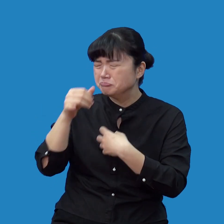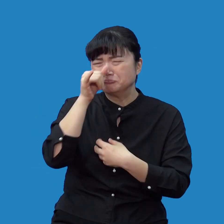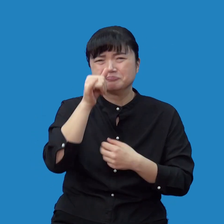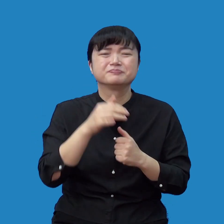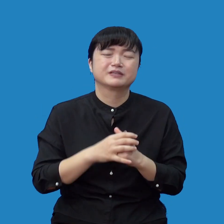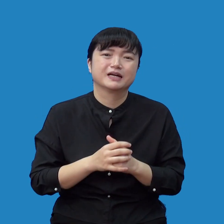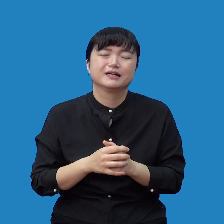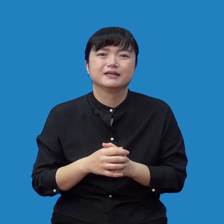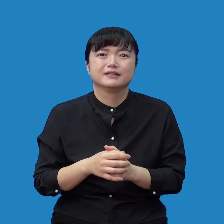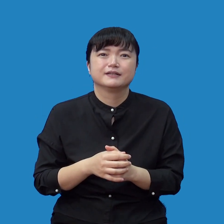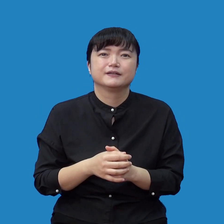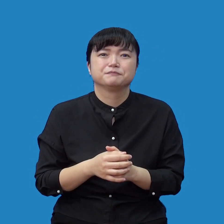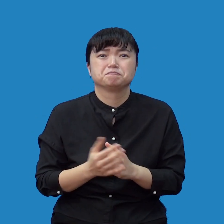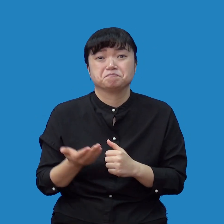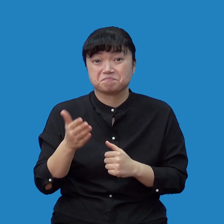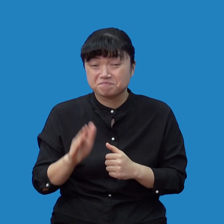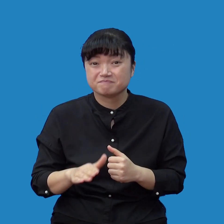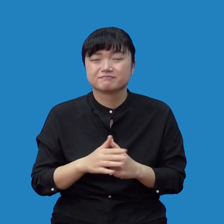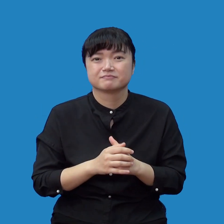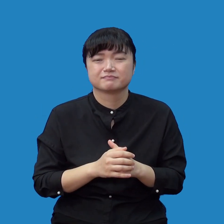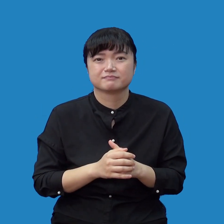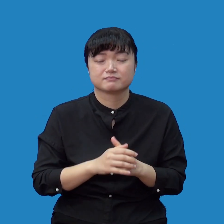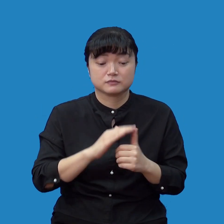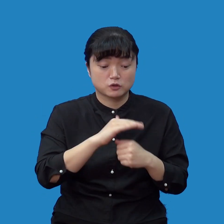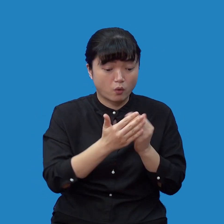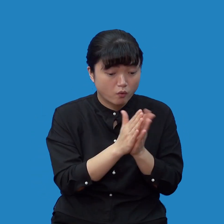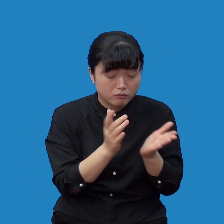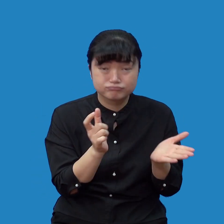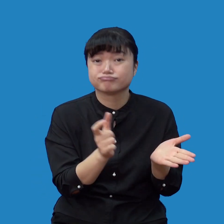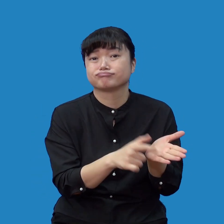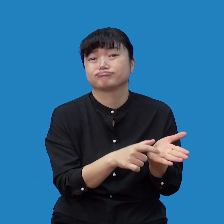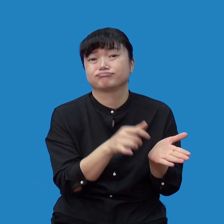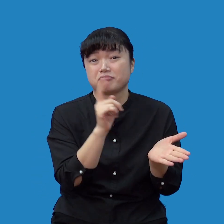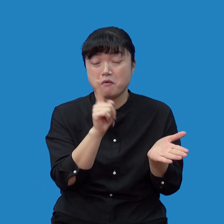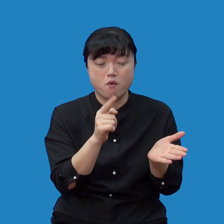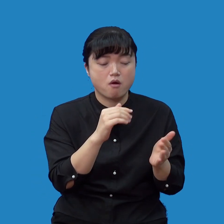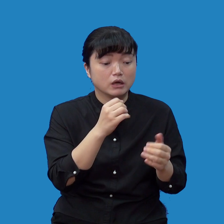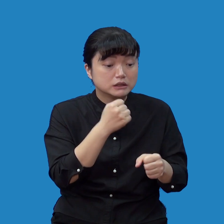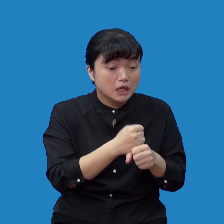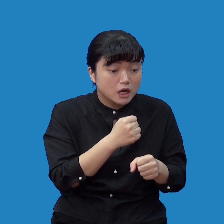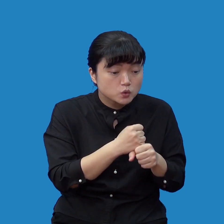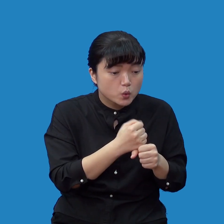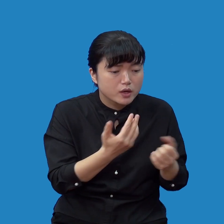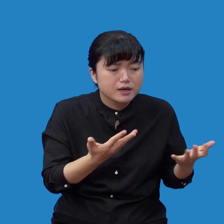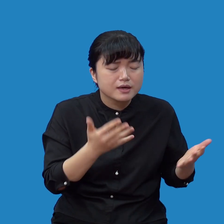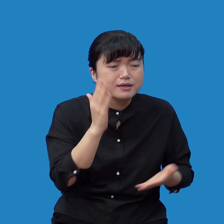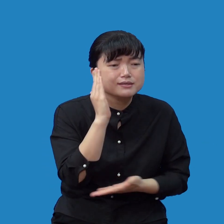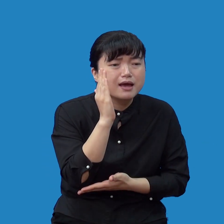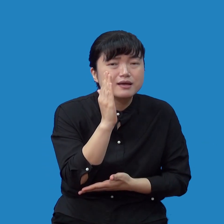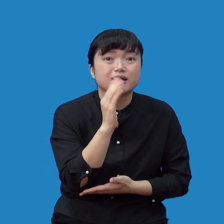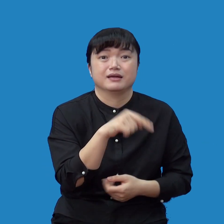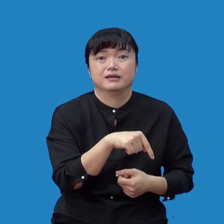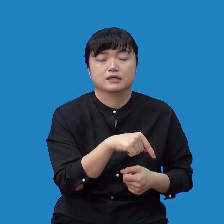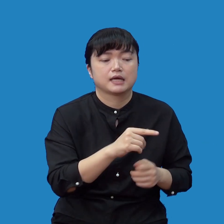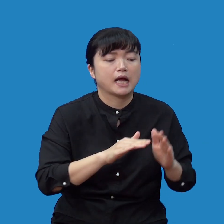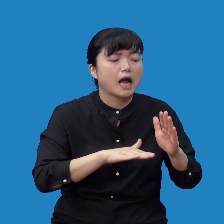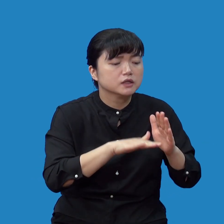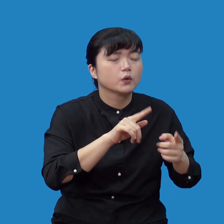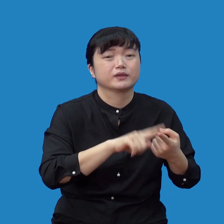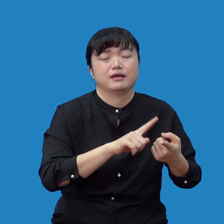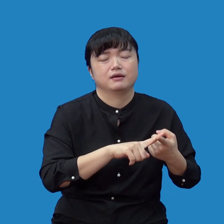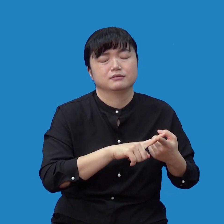있습니다. 하지만 우리 성경은 이 창조의 이야기에서도 이